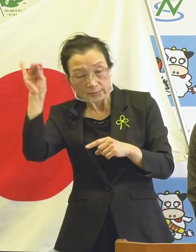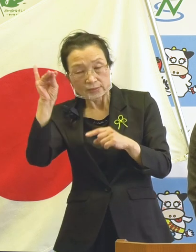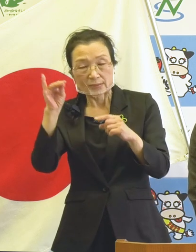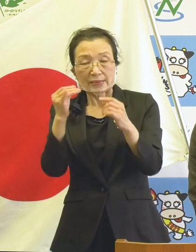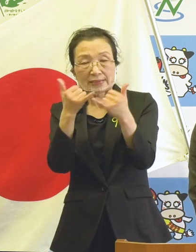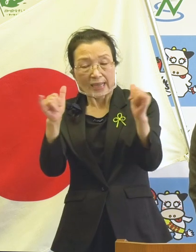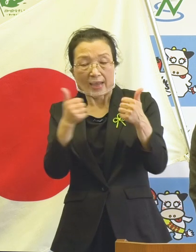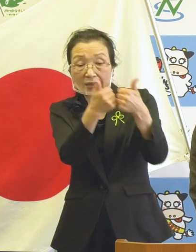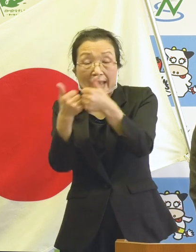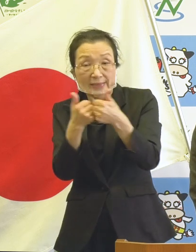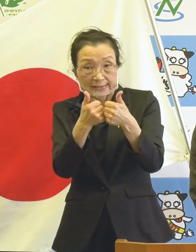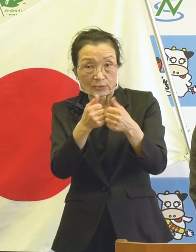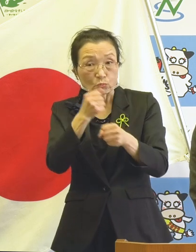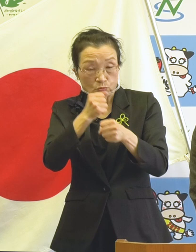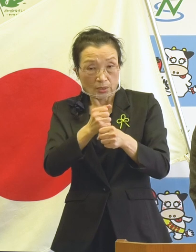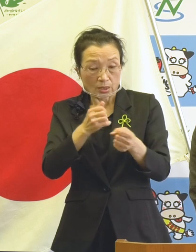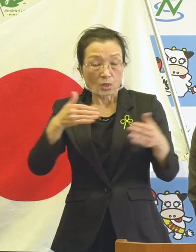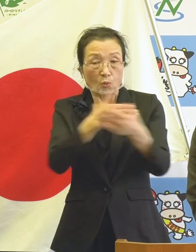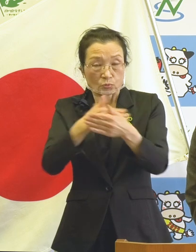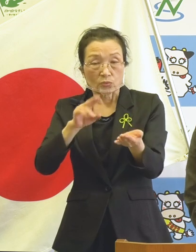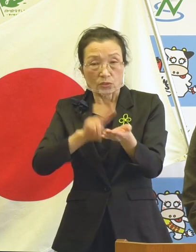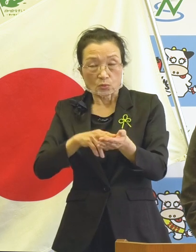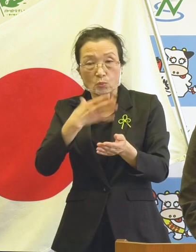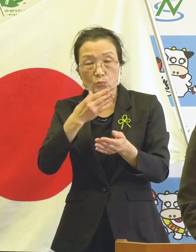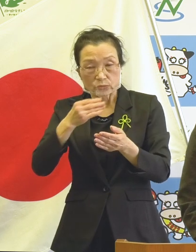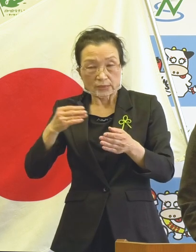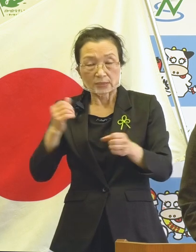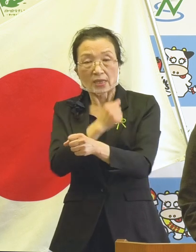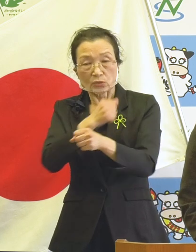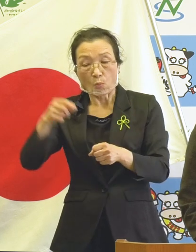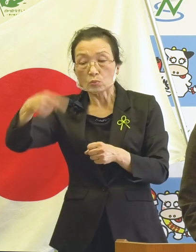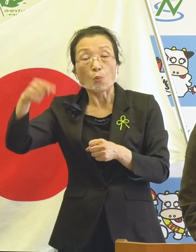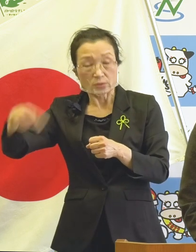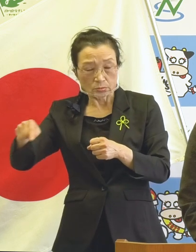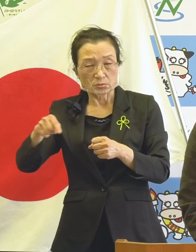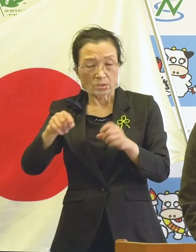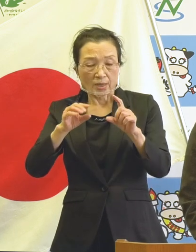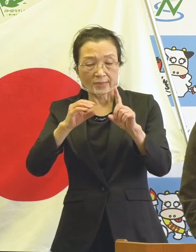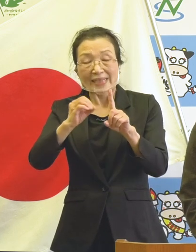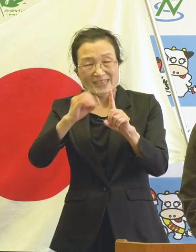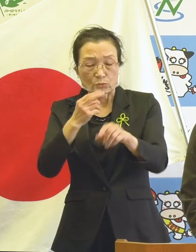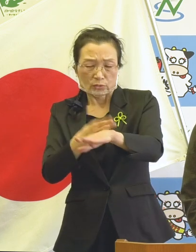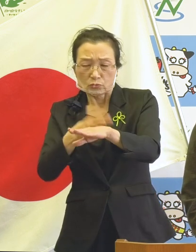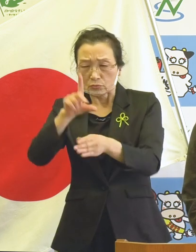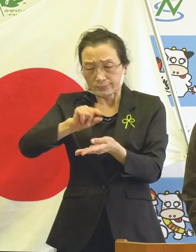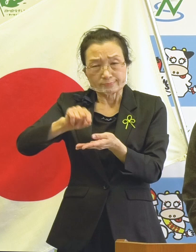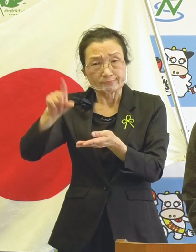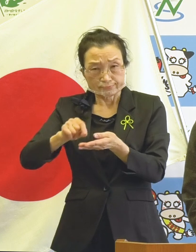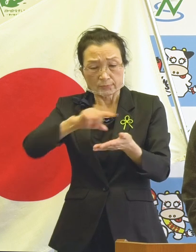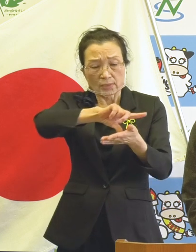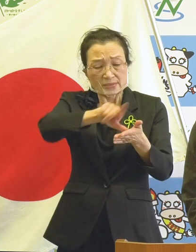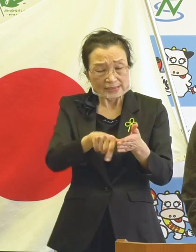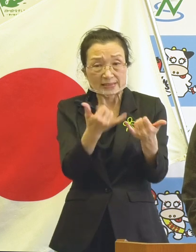有識者会議を設置して、交通、医療、福祉、産業、教育などのデジタル技術の応用、それから地域社会の